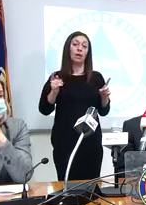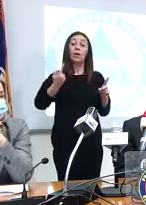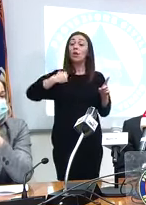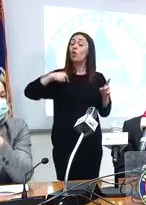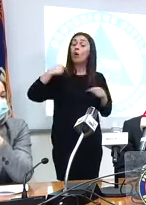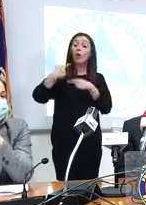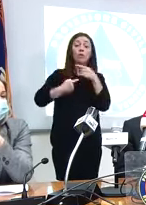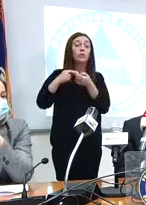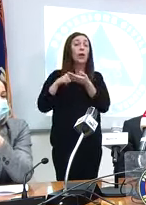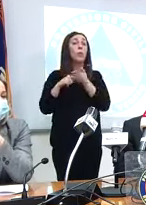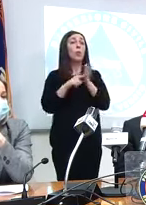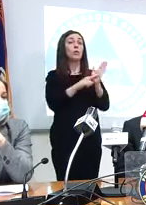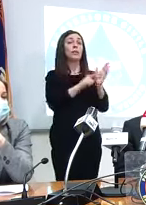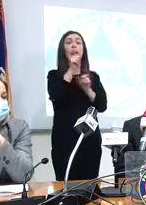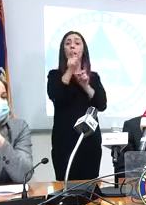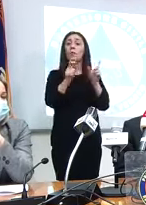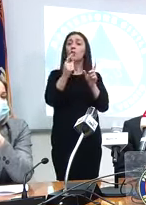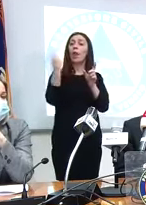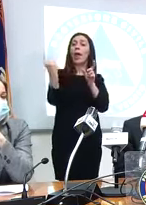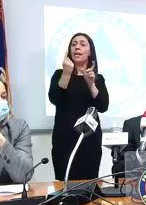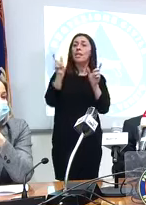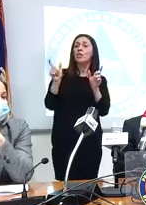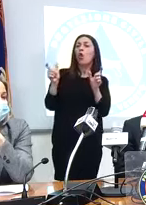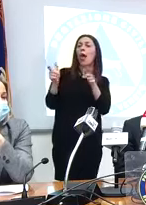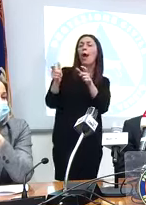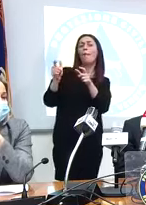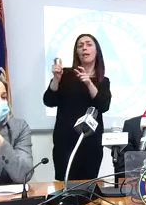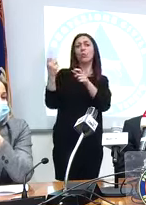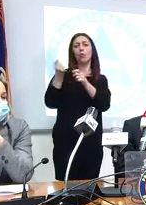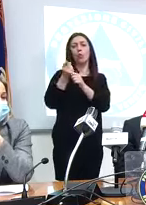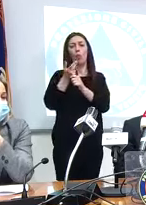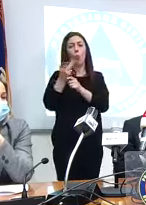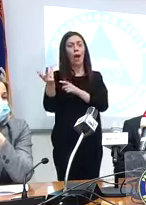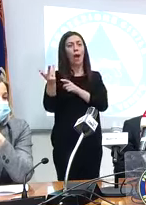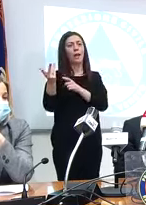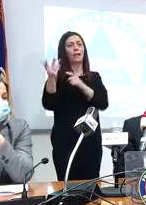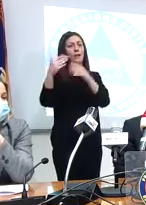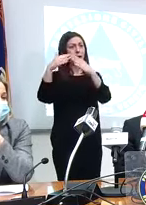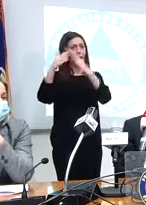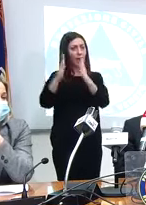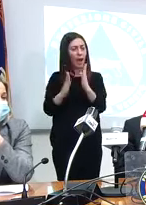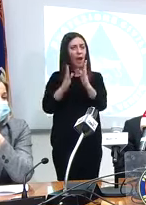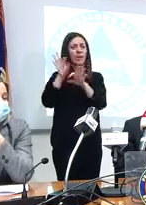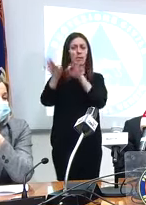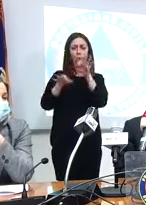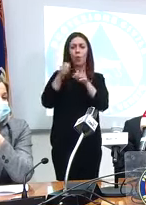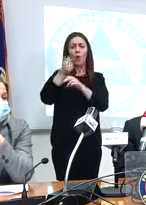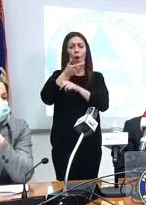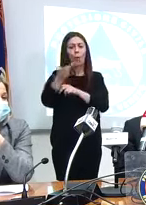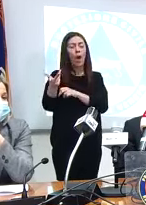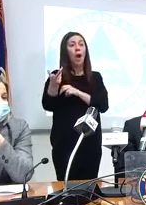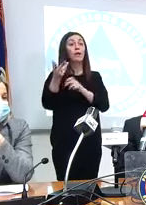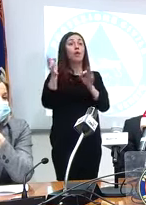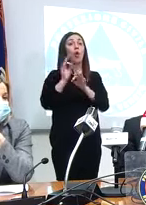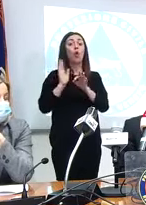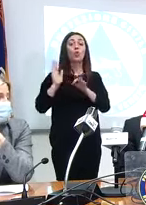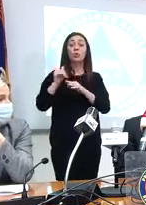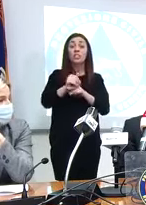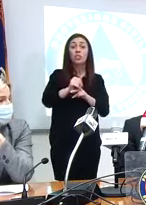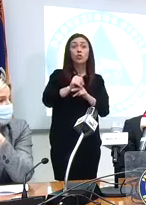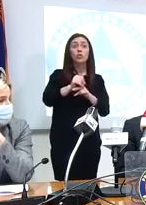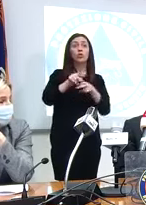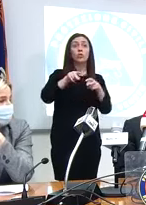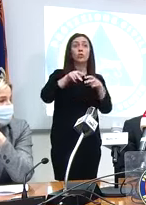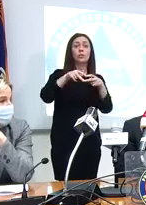abbiamo in isolamento, quante ne abbiamo in quarantena, quante persone sono a domicilio, quante ne troviamo ogni giorno. Quello è il